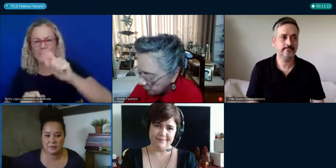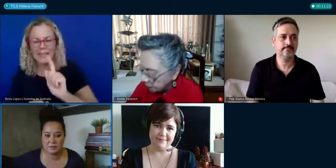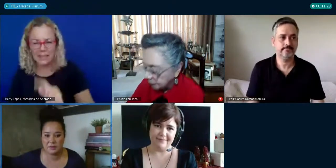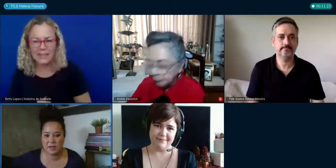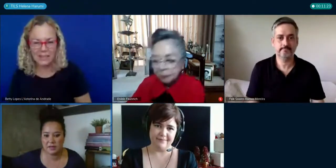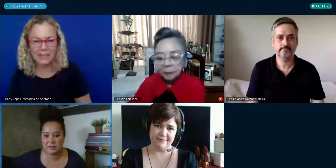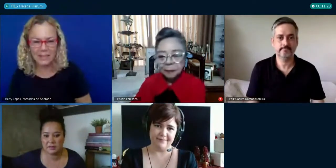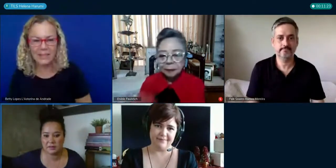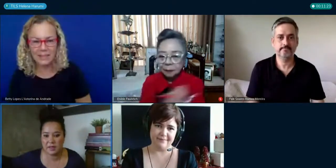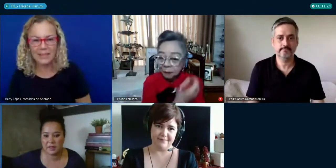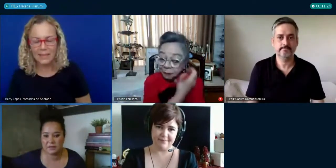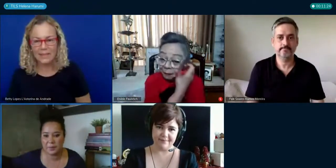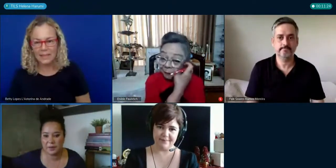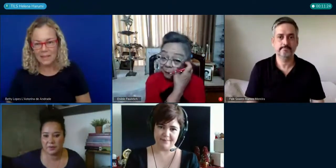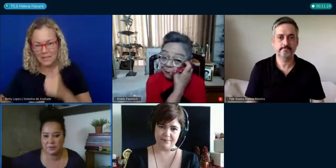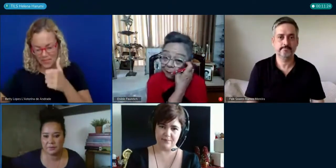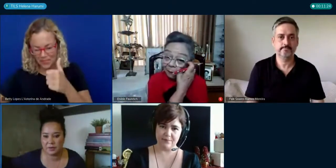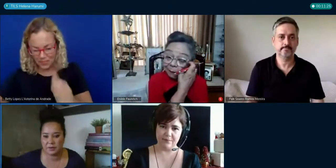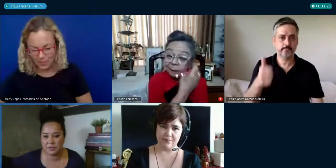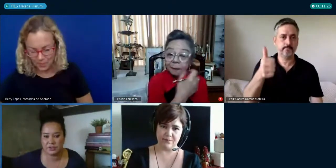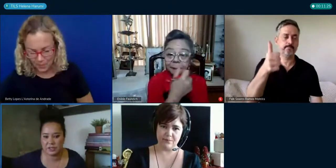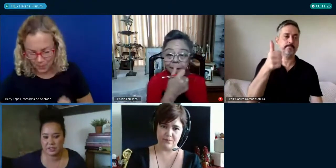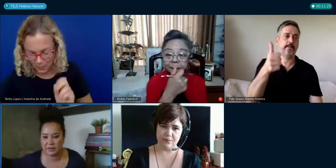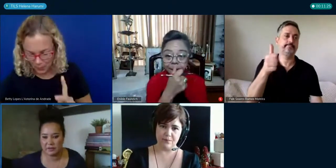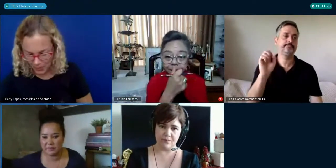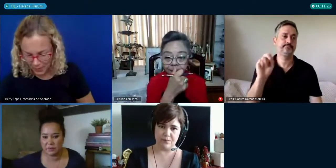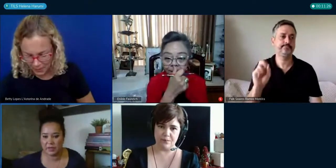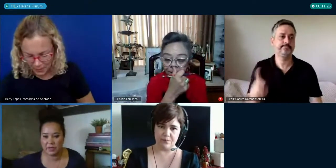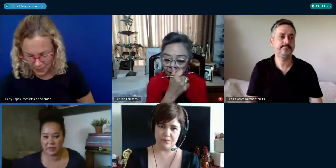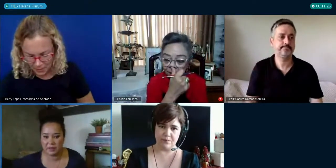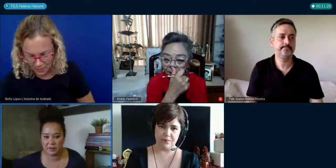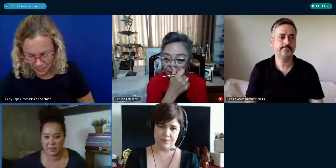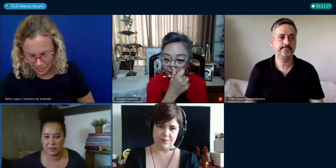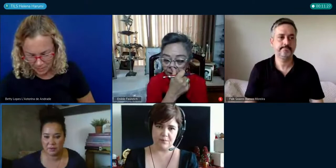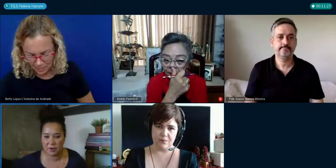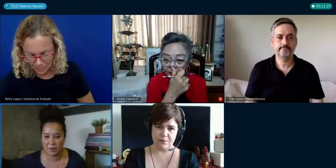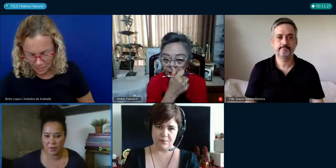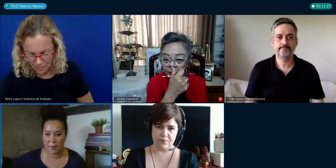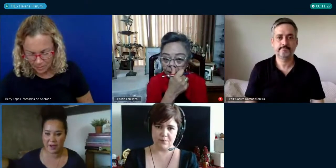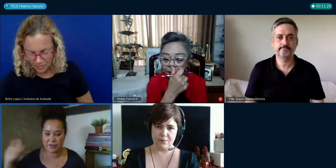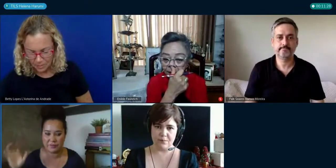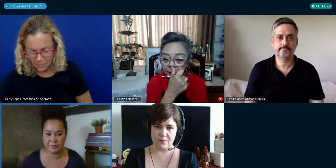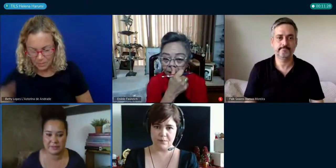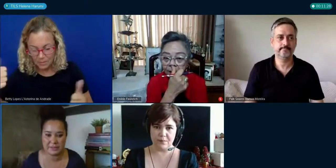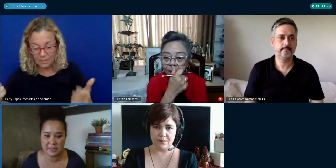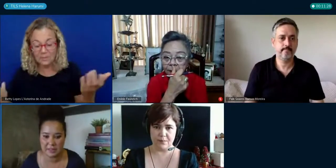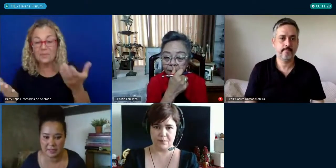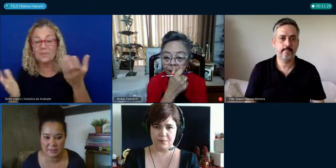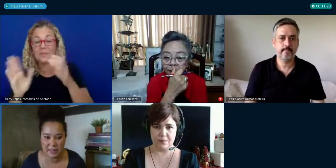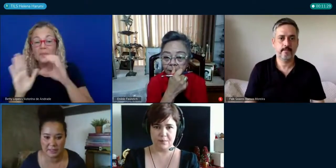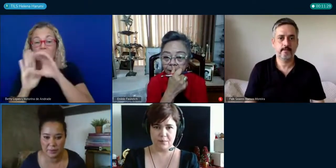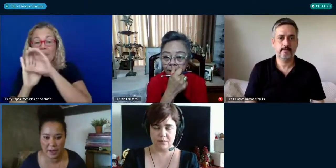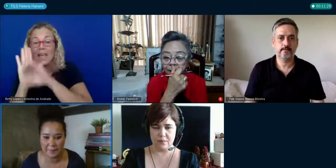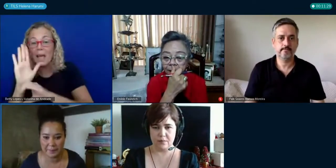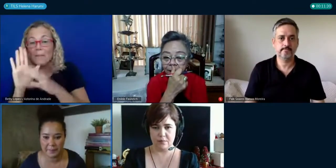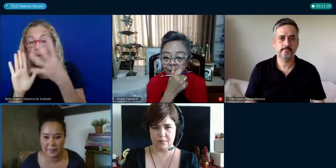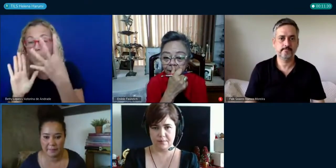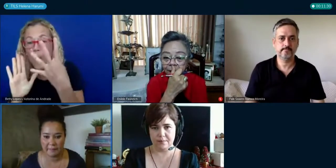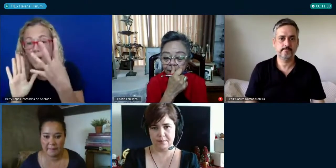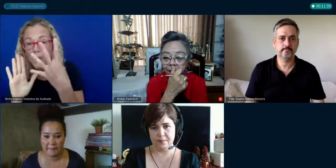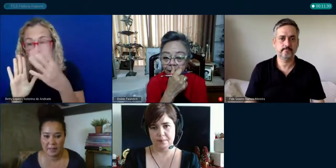Também. É só para corrigir e ver qual parte que precisa